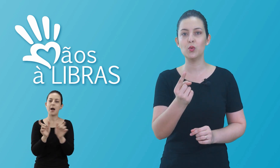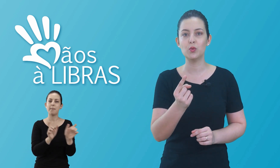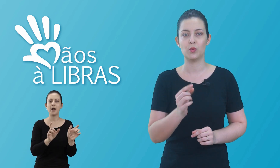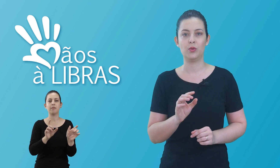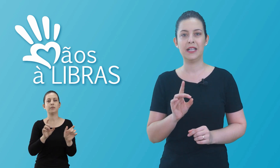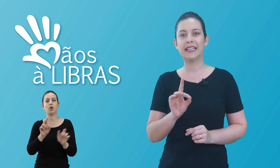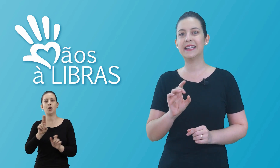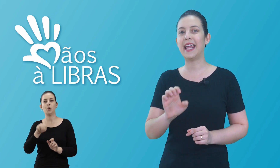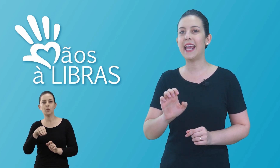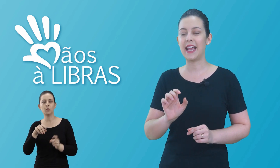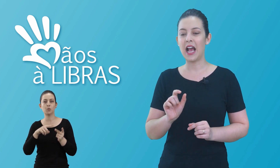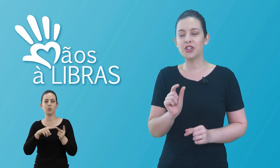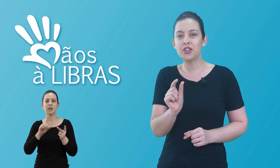conectivos,